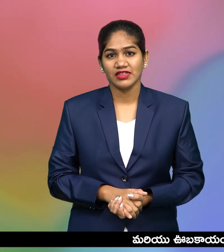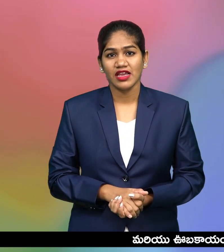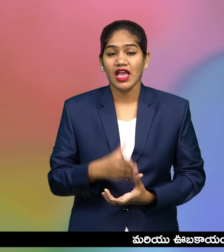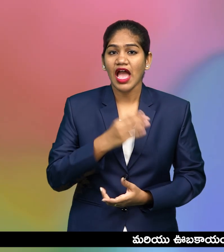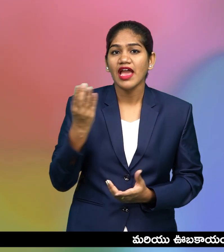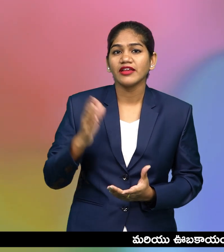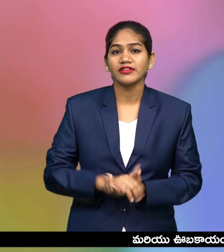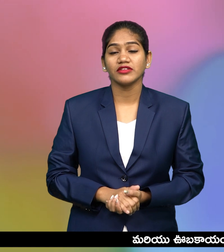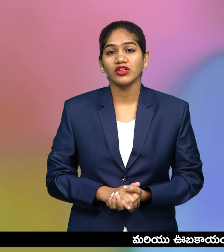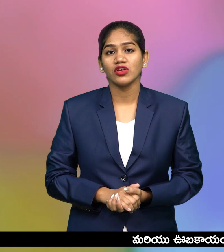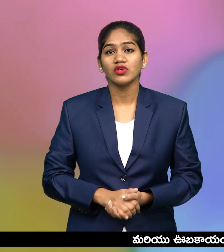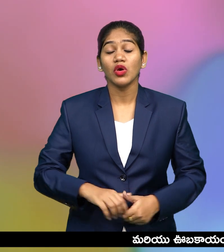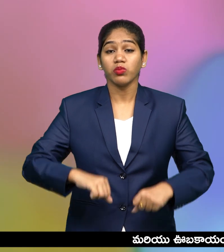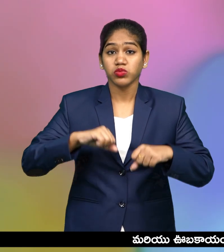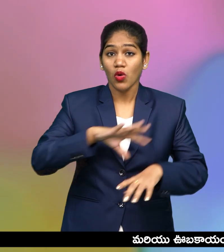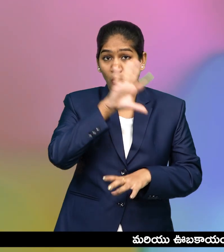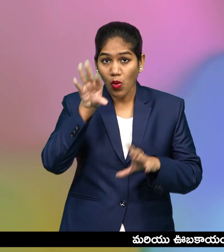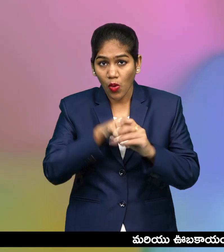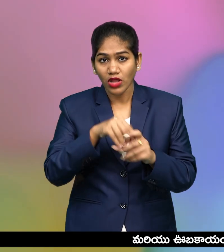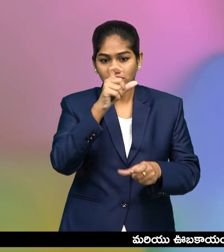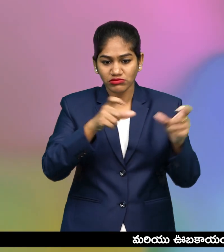మరియు ఊబకాయం యొక్క అధిక రేట్లు ఎదుర్కొంటుంది.